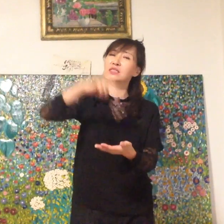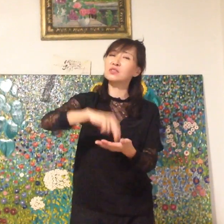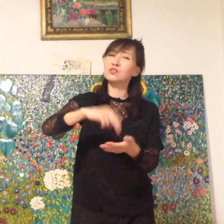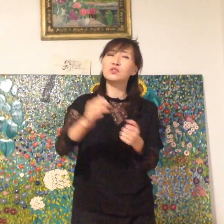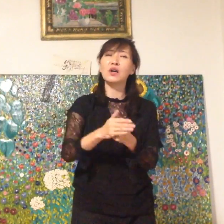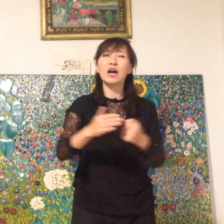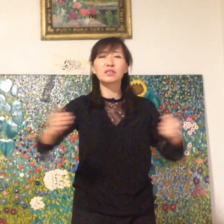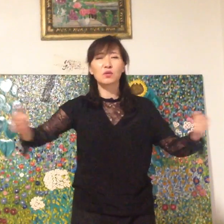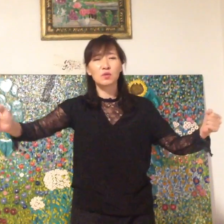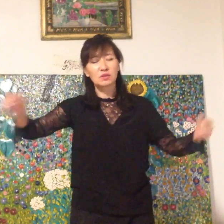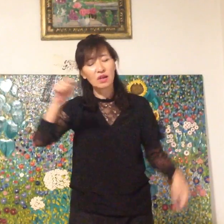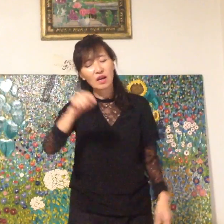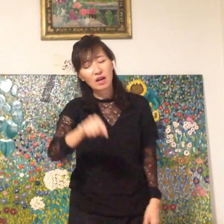치유하소서